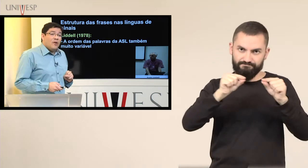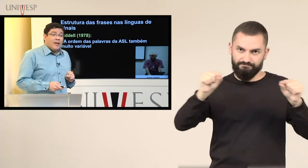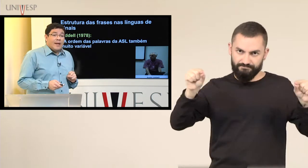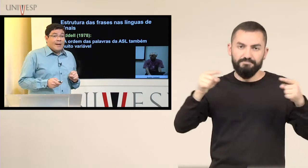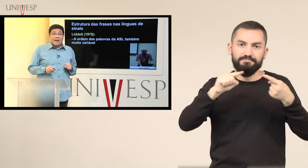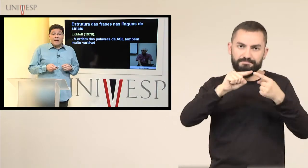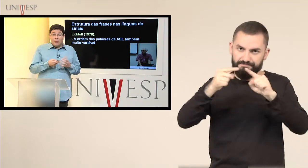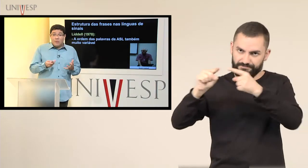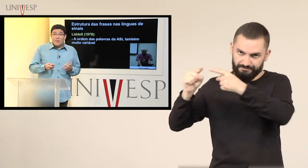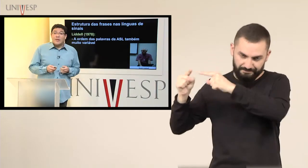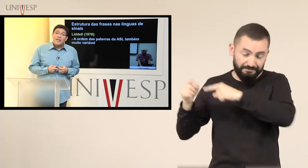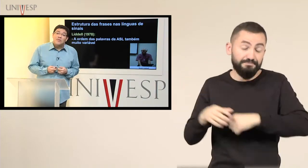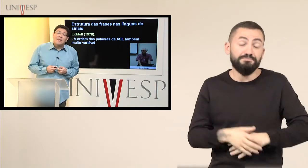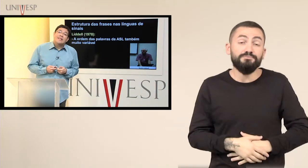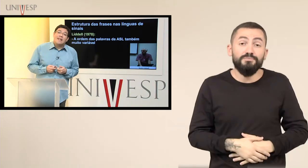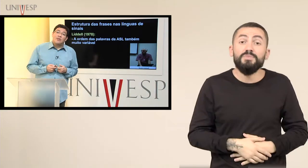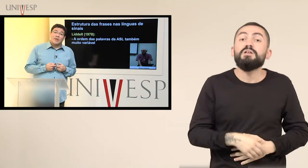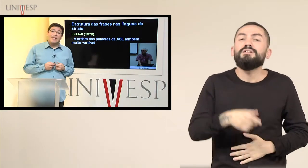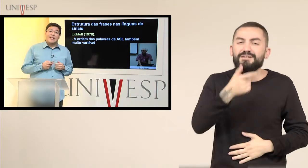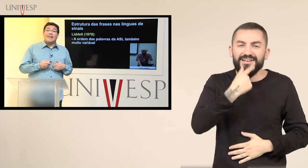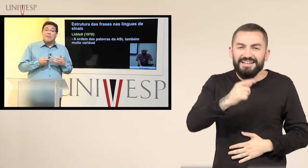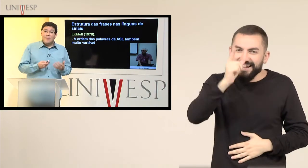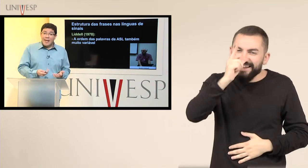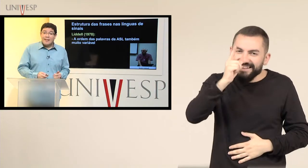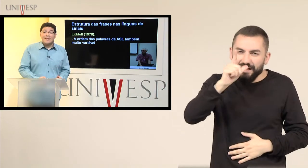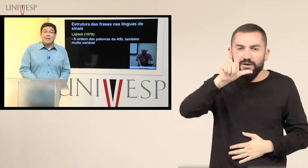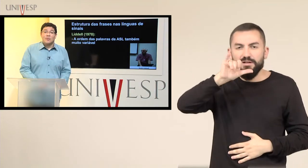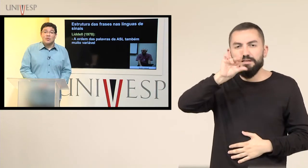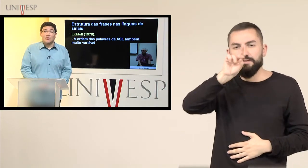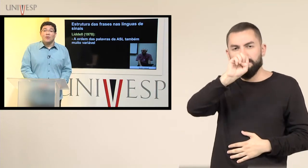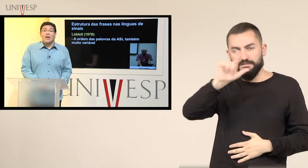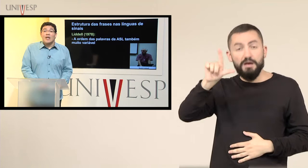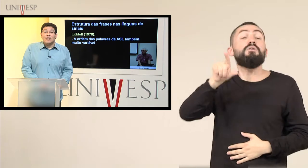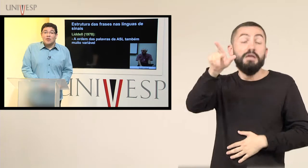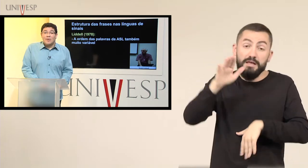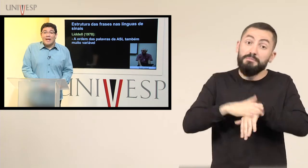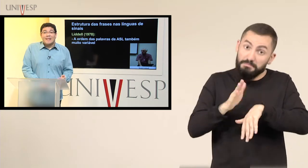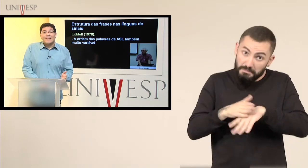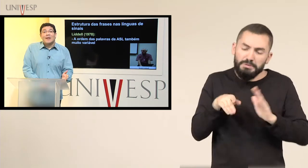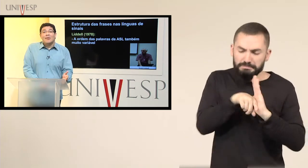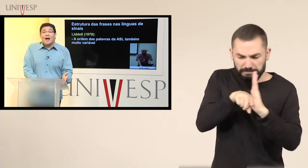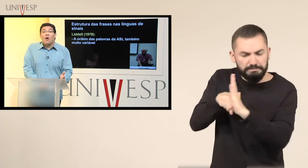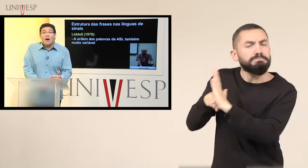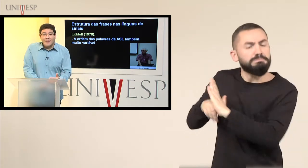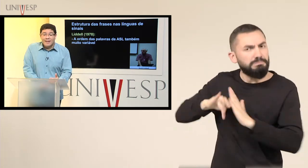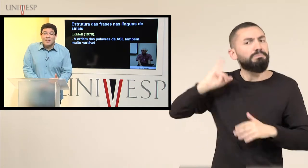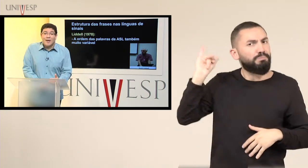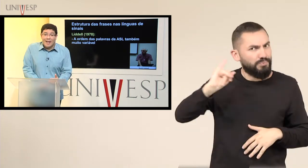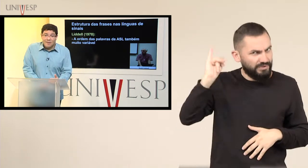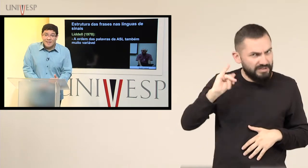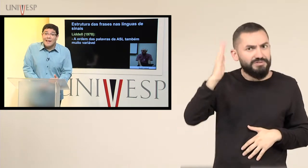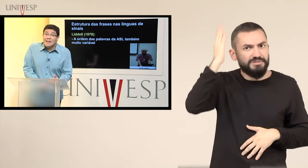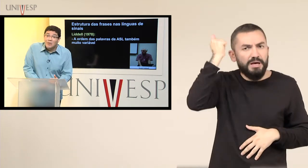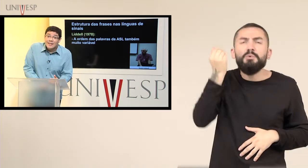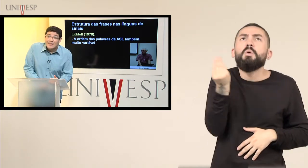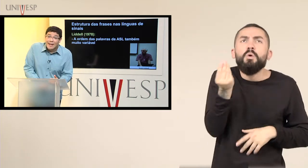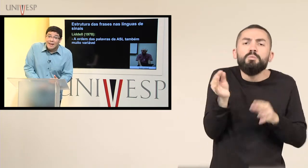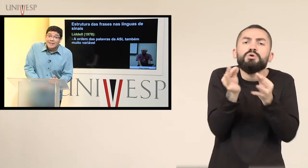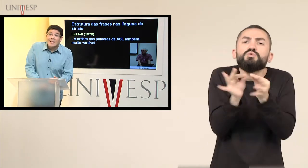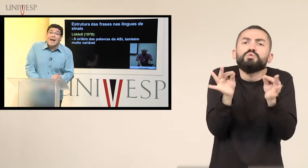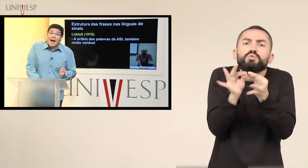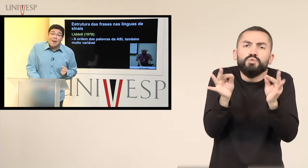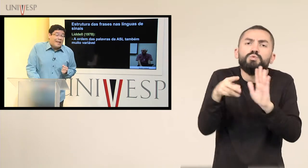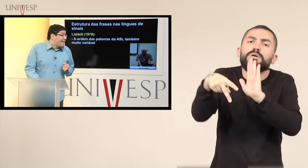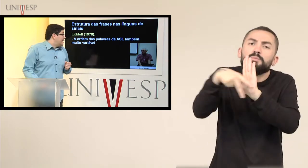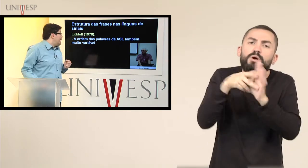Liddell foi um importante pesquisador que também se debruçou sobre a questão da ordem das palavras na língua de